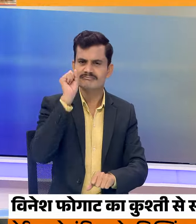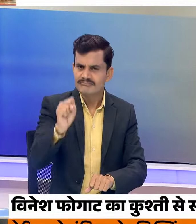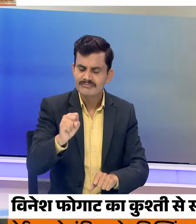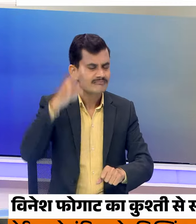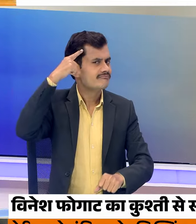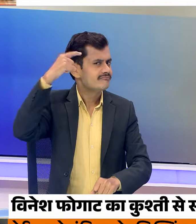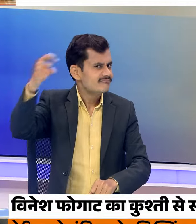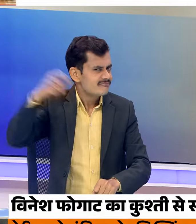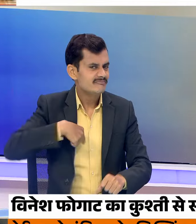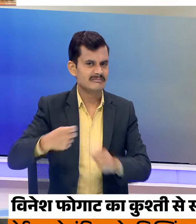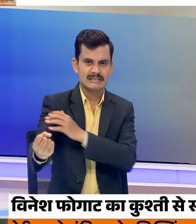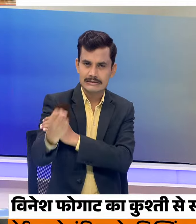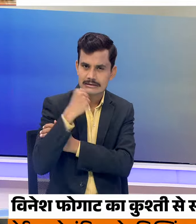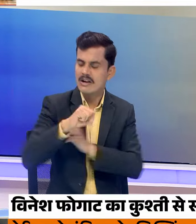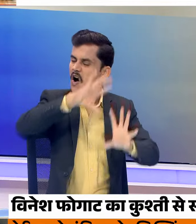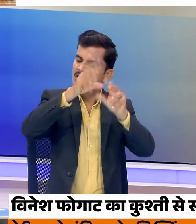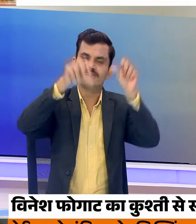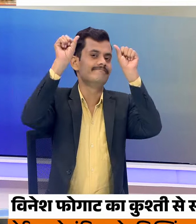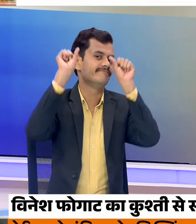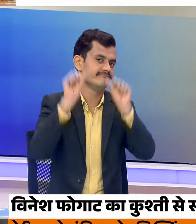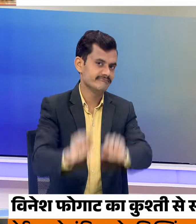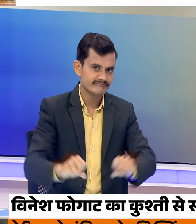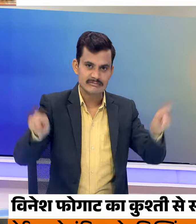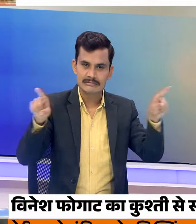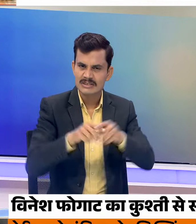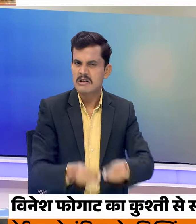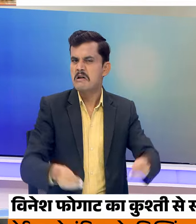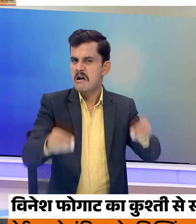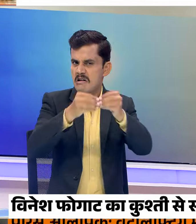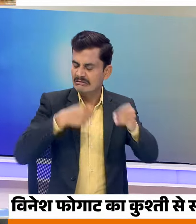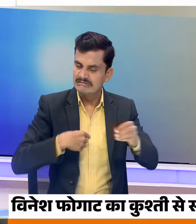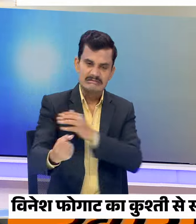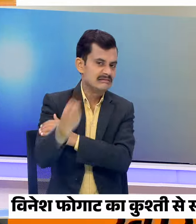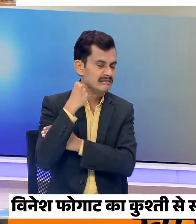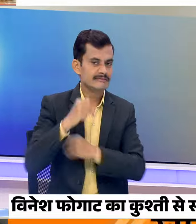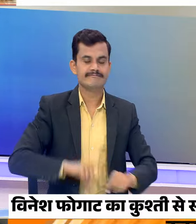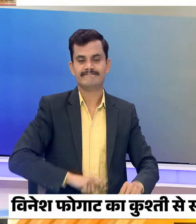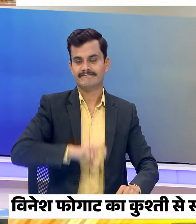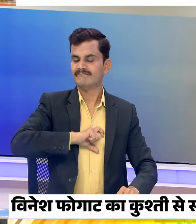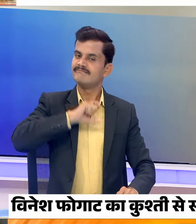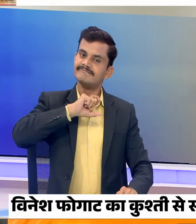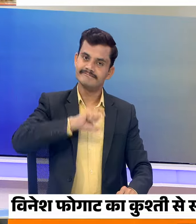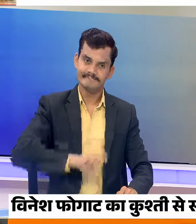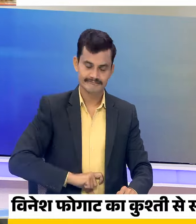सपना मेरी हिम्मत, सब टूट चुके, इससे ज्यादा ताकत नहीं रही। अब